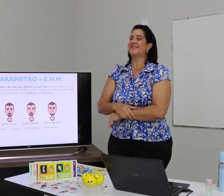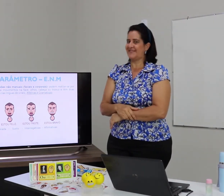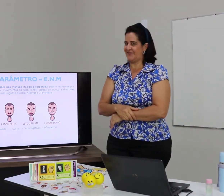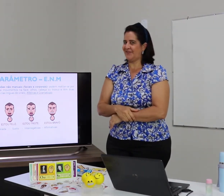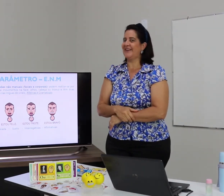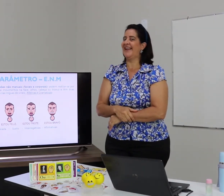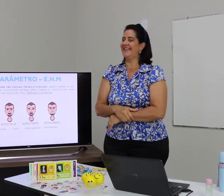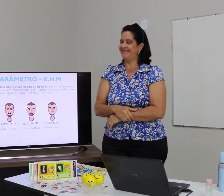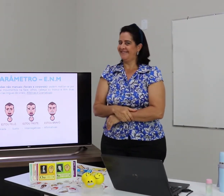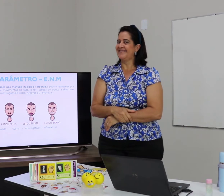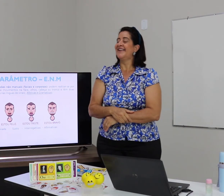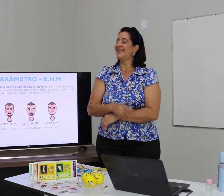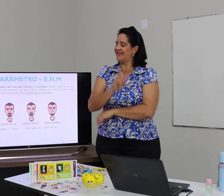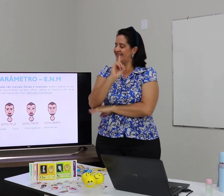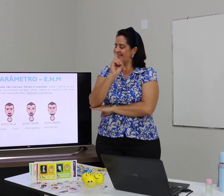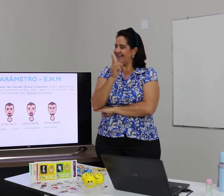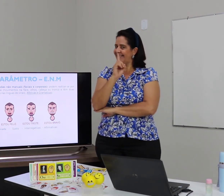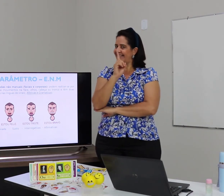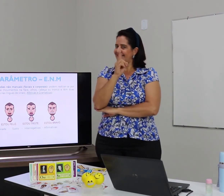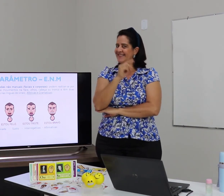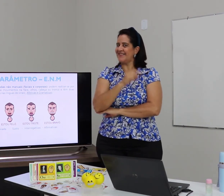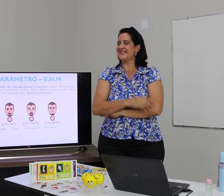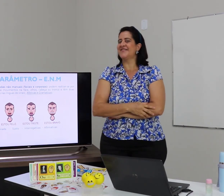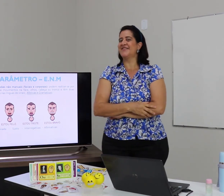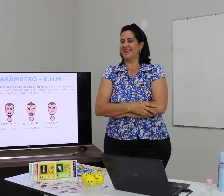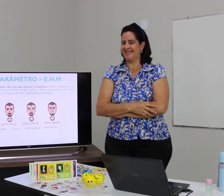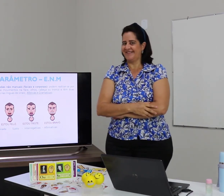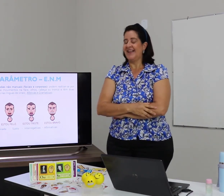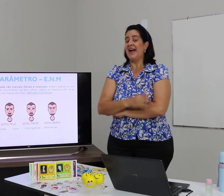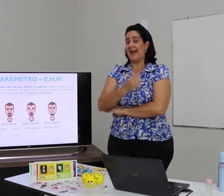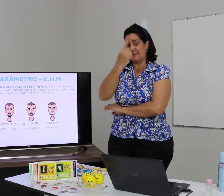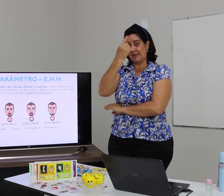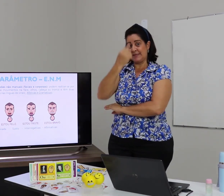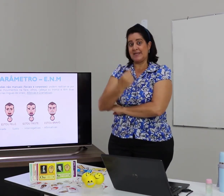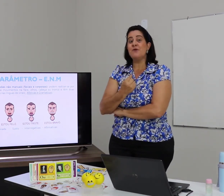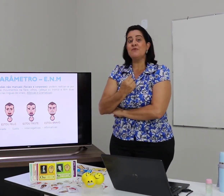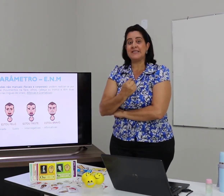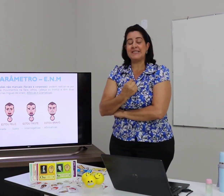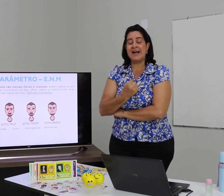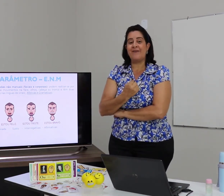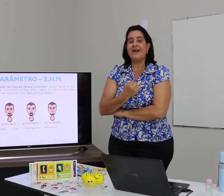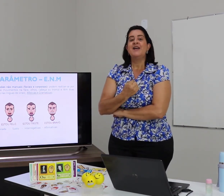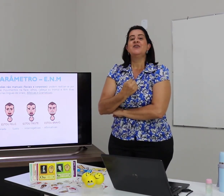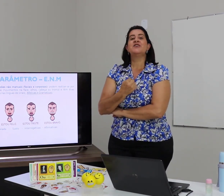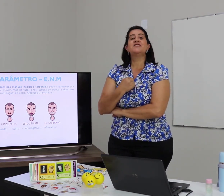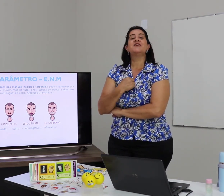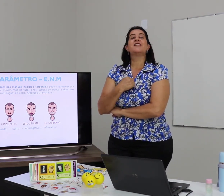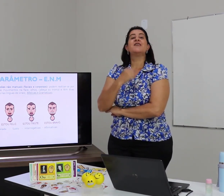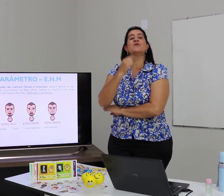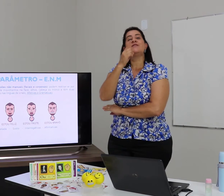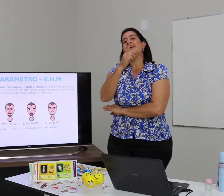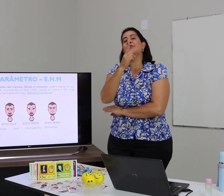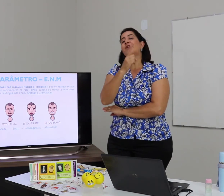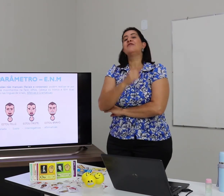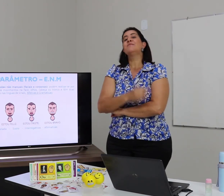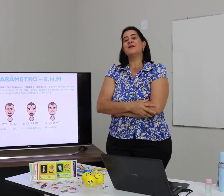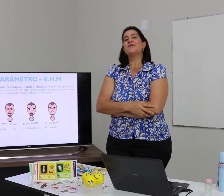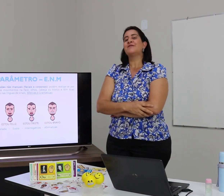Você foi, né? Eu tenho certeza que você foi. A expressão facial já indica que eu sei, eu estou afirmando que você